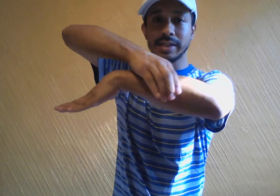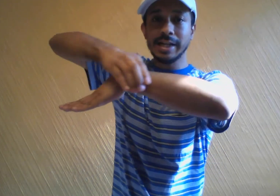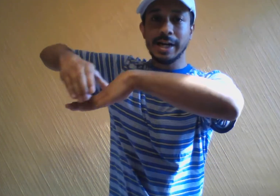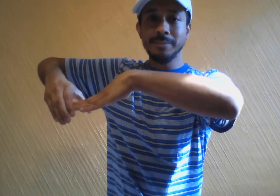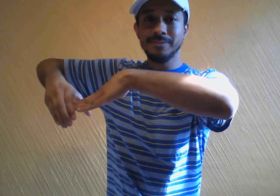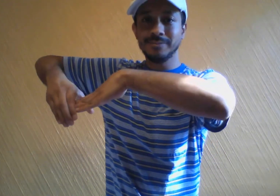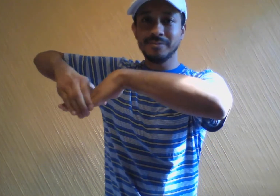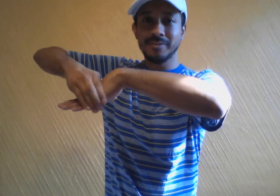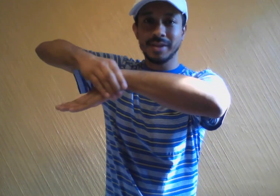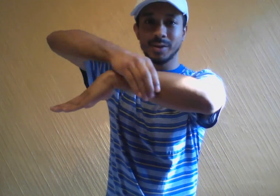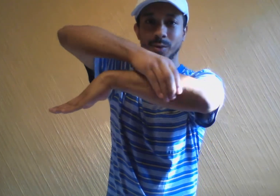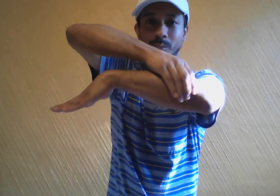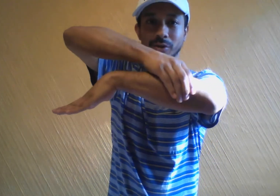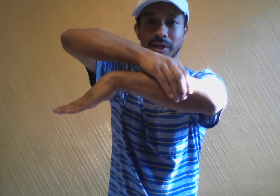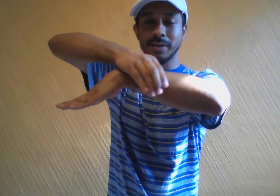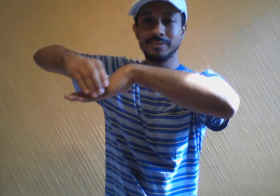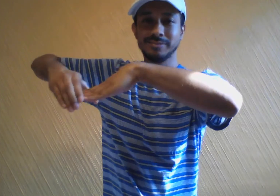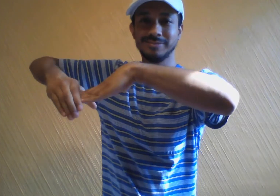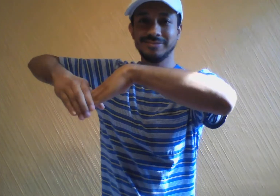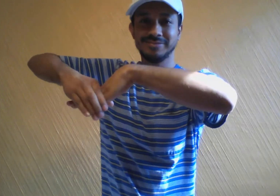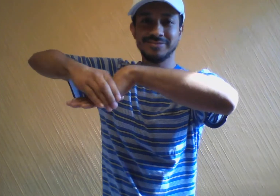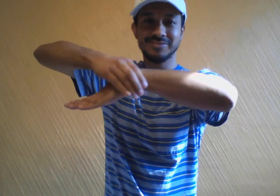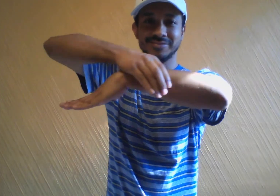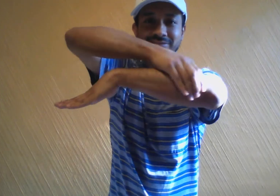es larga. Bota.